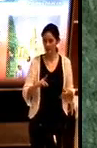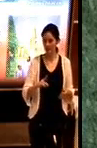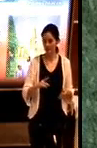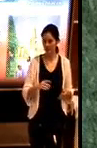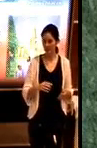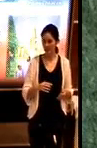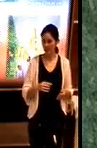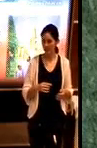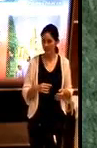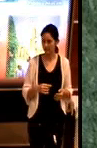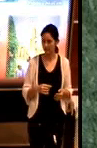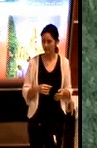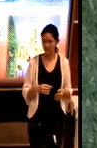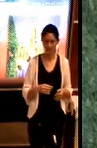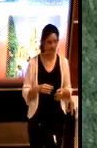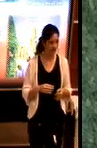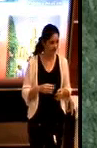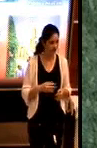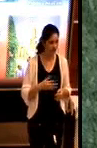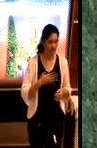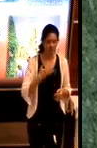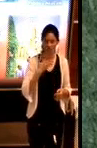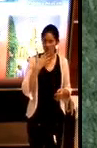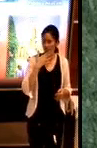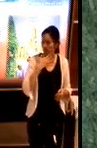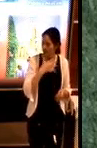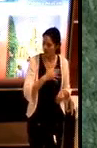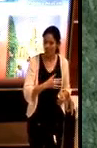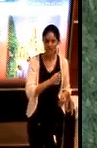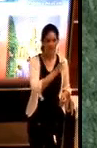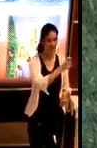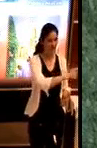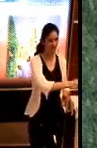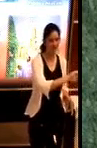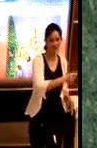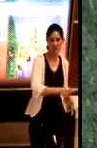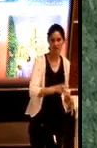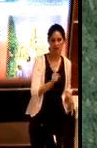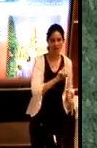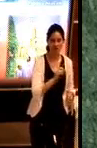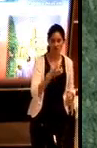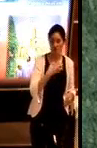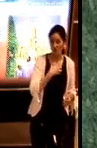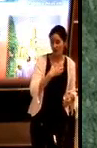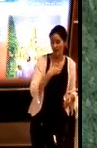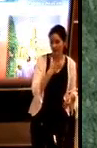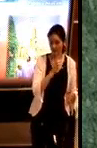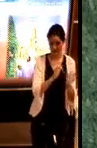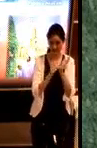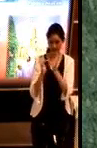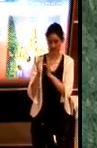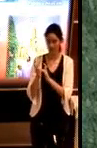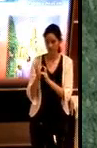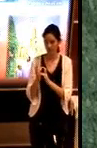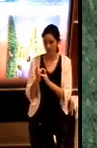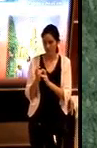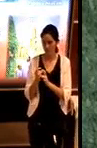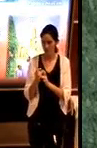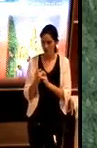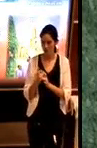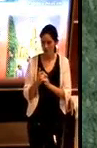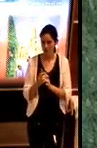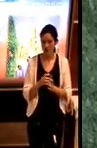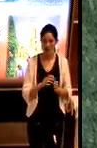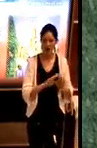Satanás. Cegó el entendimiento de los incrédulos. Ustedes dirán, y allí se refiere a los paganos,